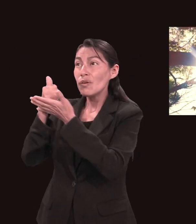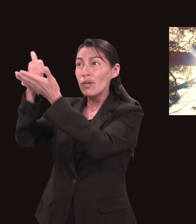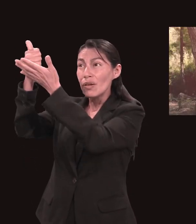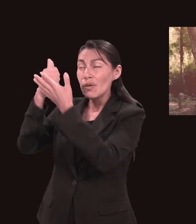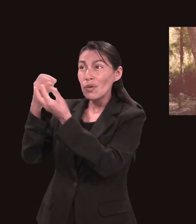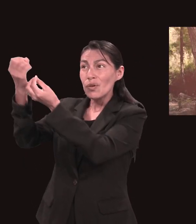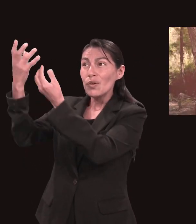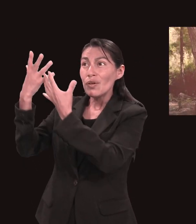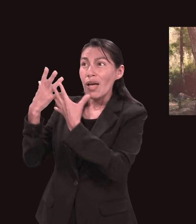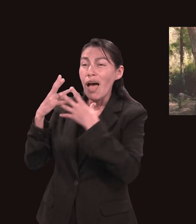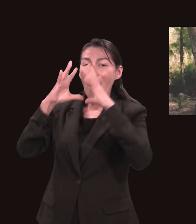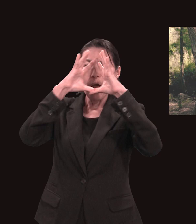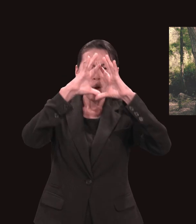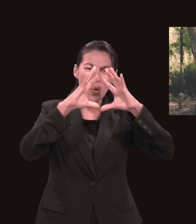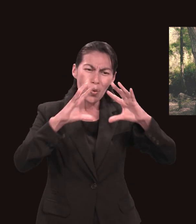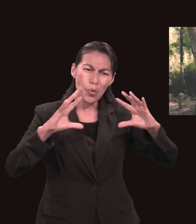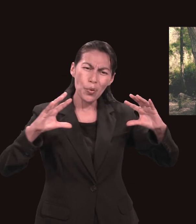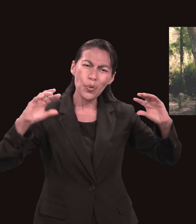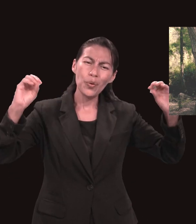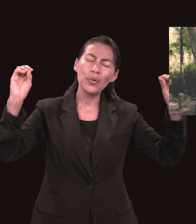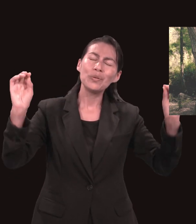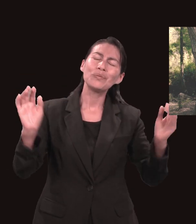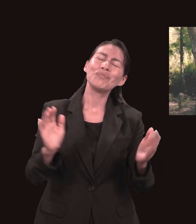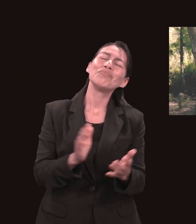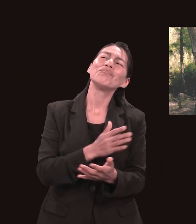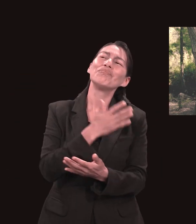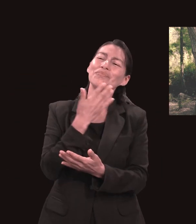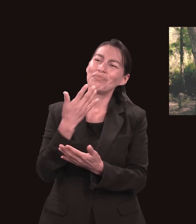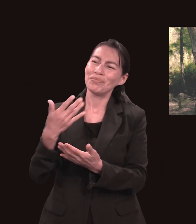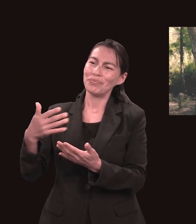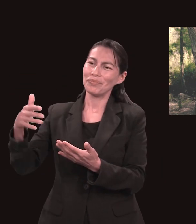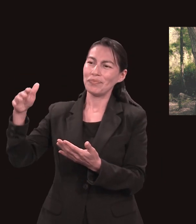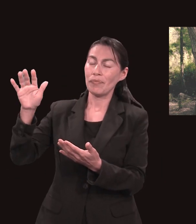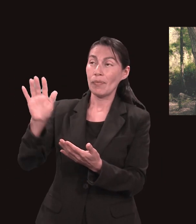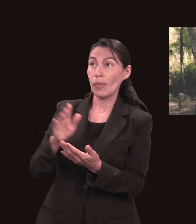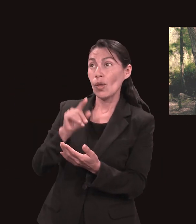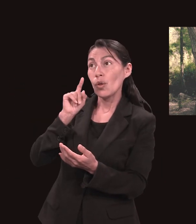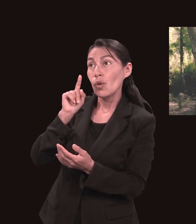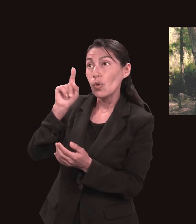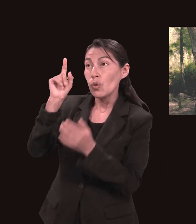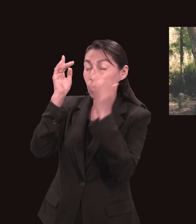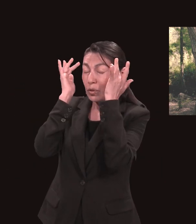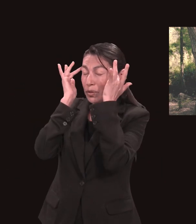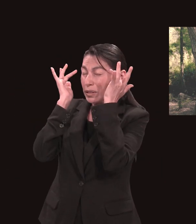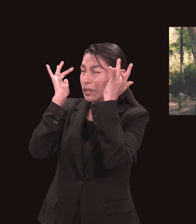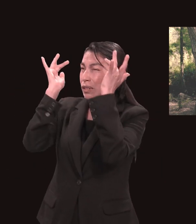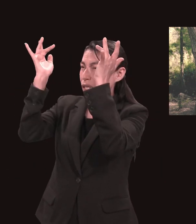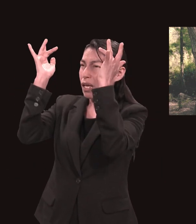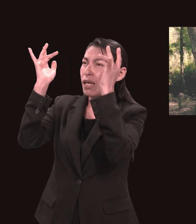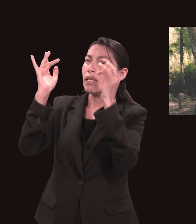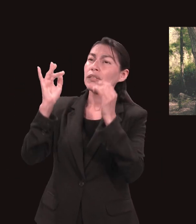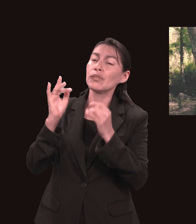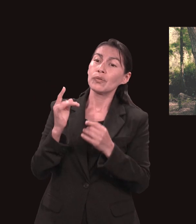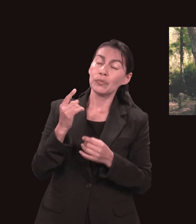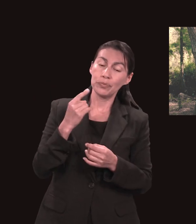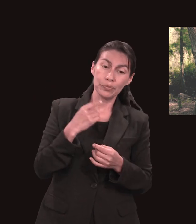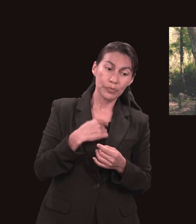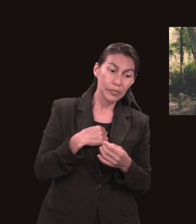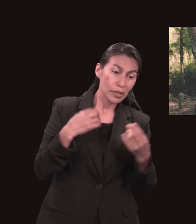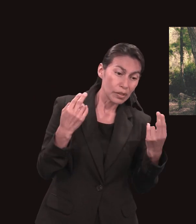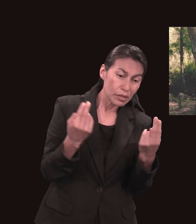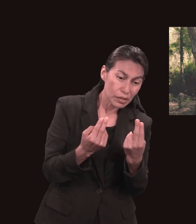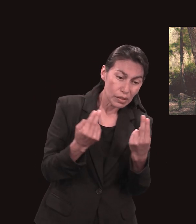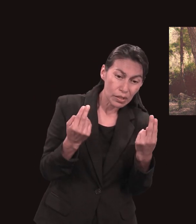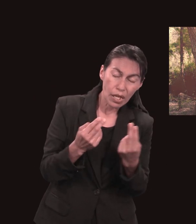Bendita es tu voluntad Bendita Lo que conviene me darás Conoces mi